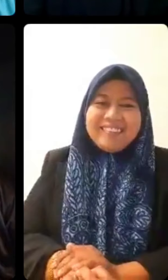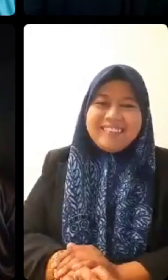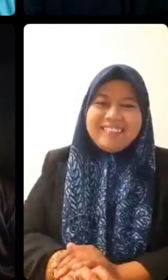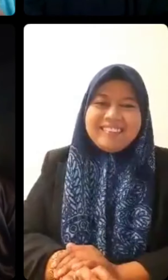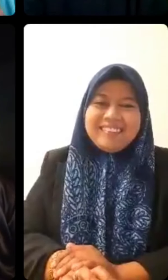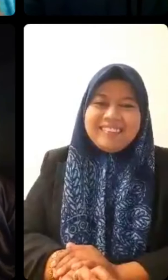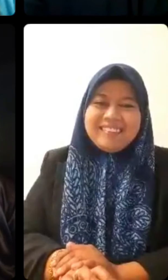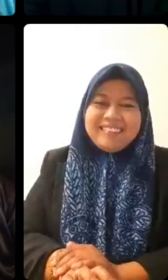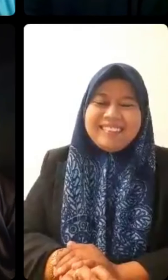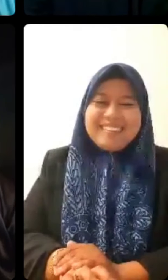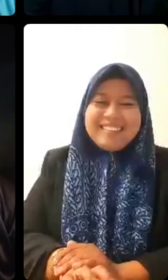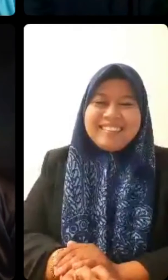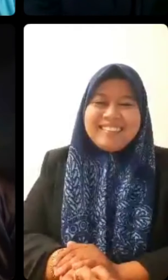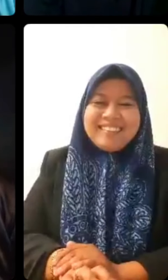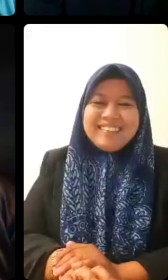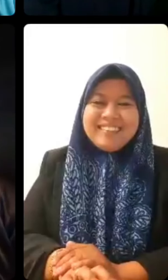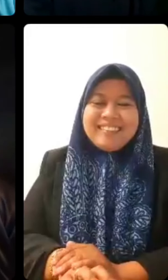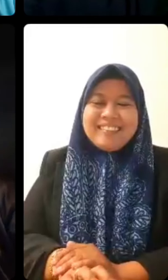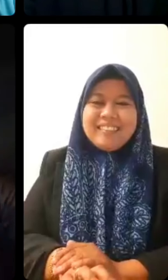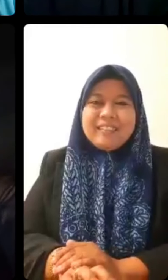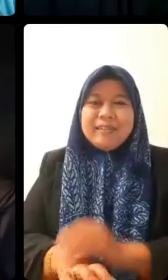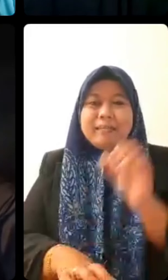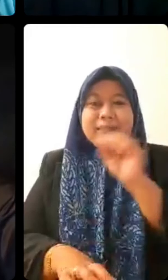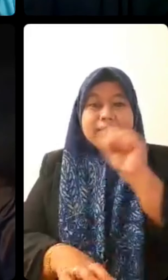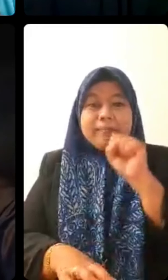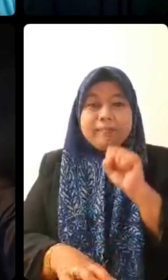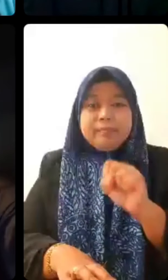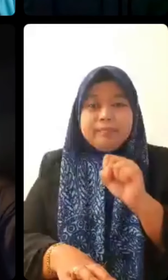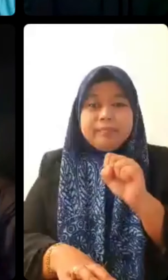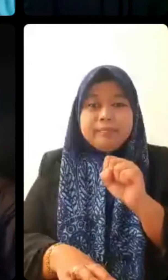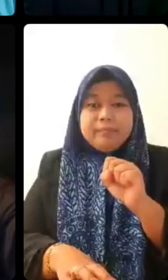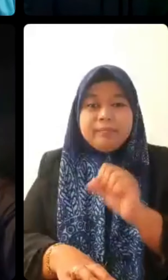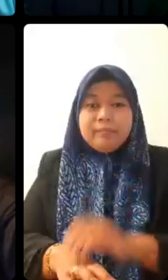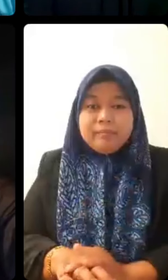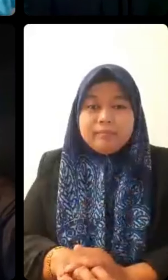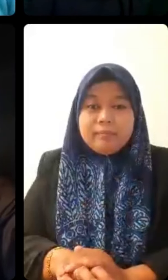Okay, soalan kita daripada soalan penonton itu saja.